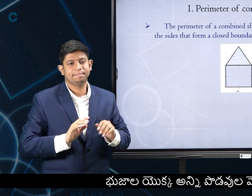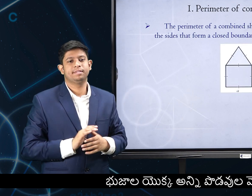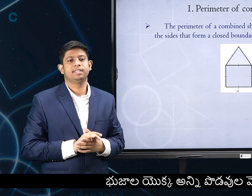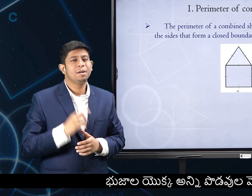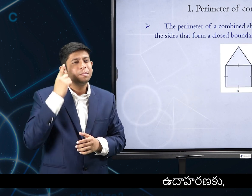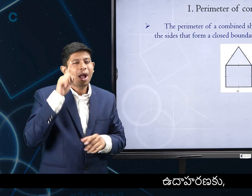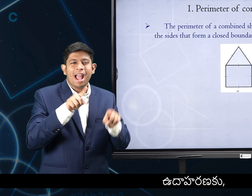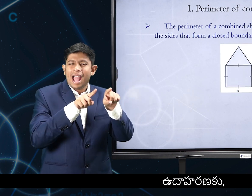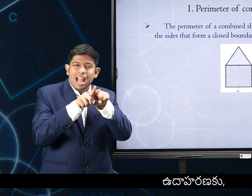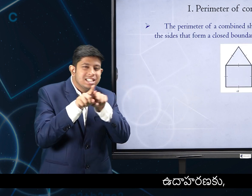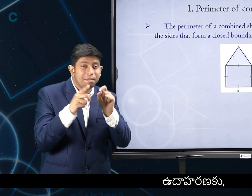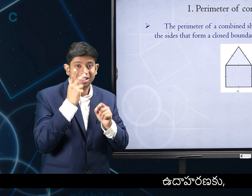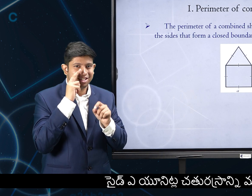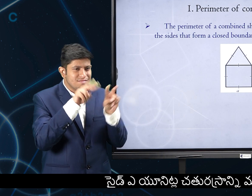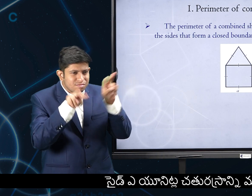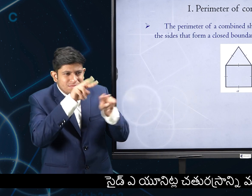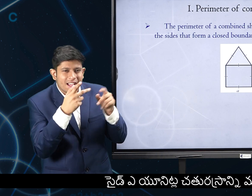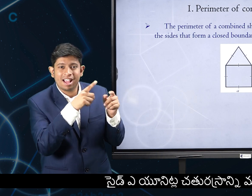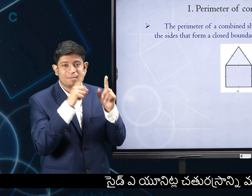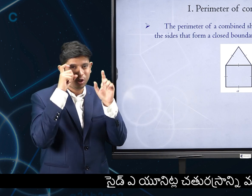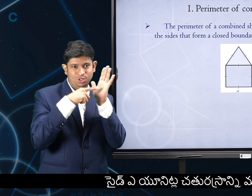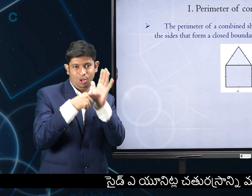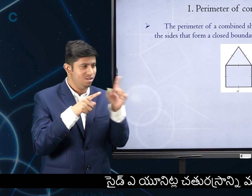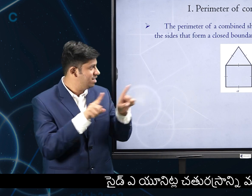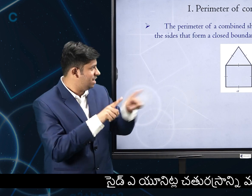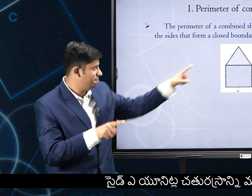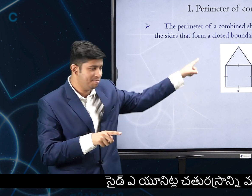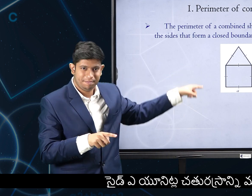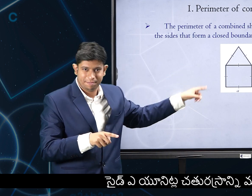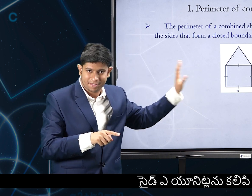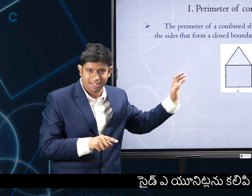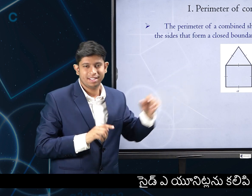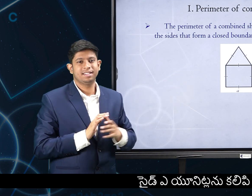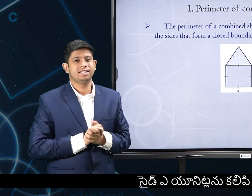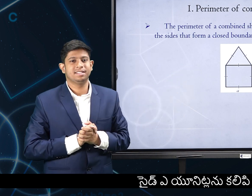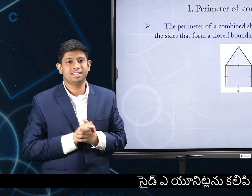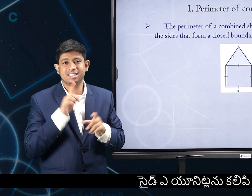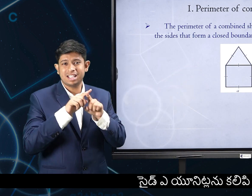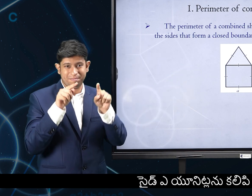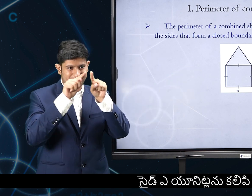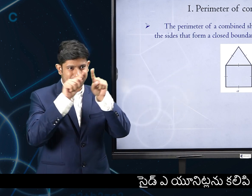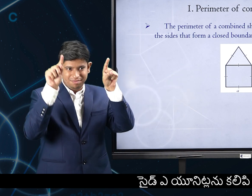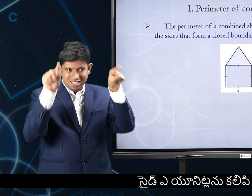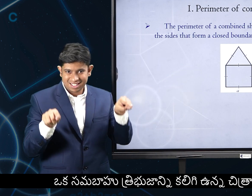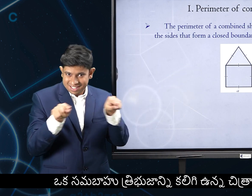మొత్తం. ఉదాహరణకు సైడ్ ఏ యూనిట్ల చతురస్రాన్ని మరియు సైడ్ ఏ యూనిట్లను కలిపి ఒక